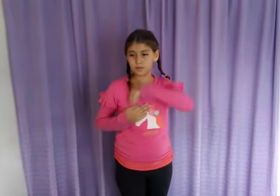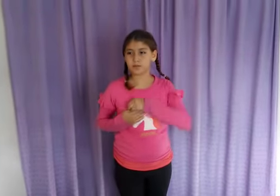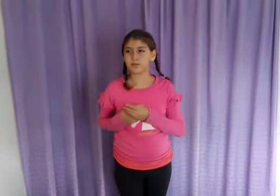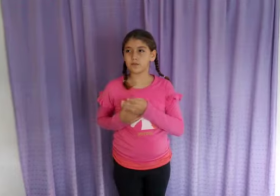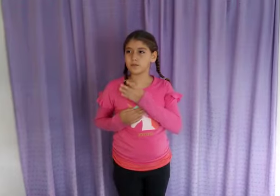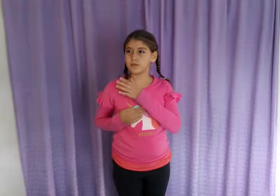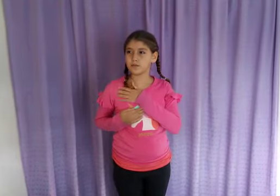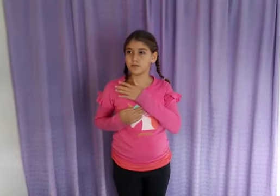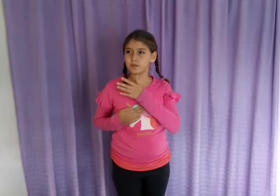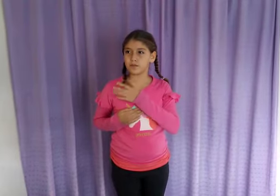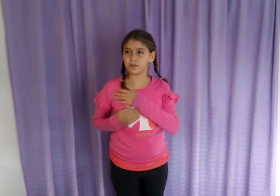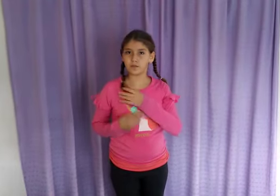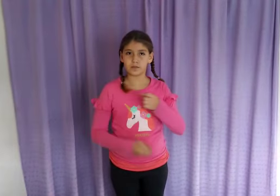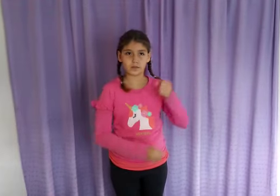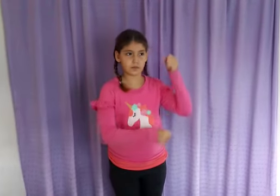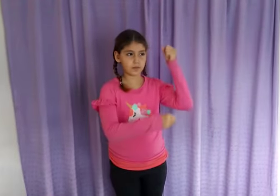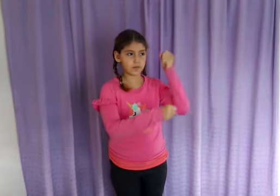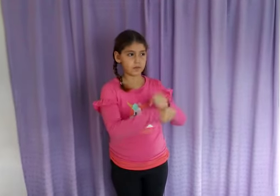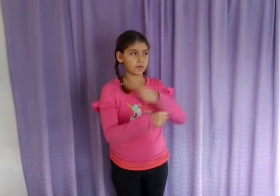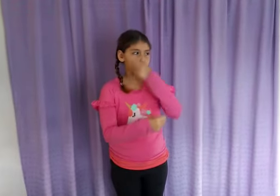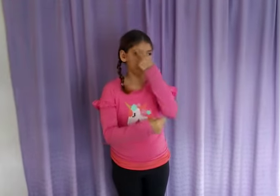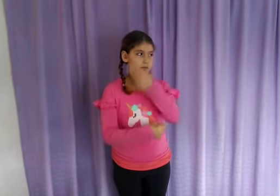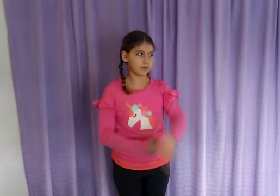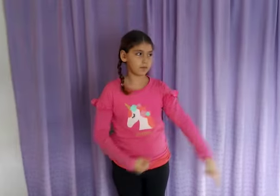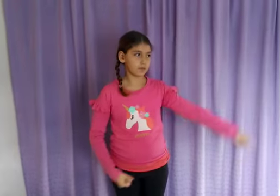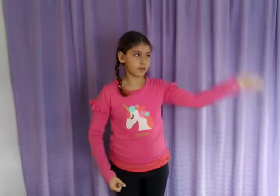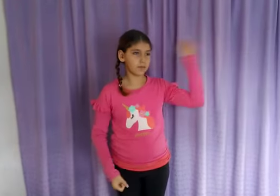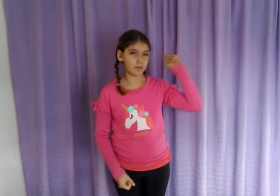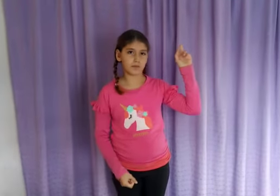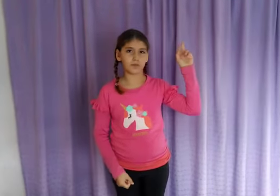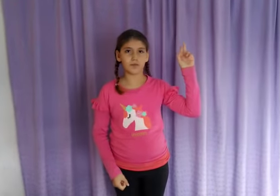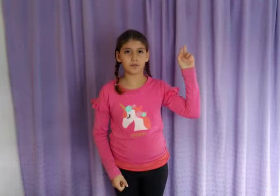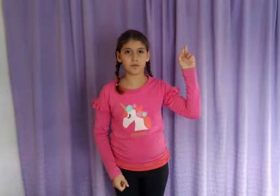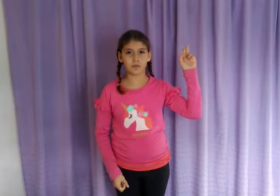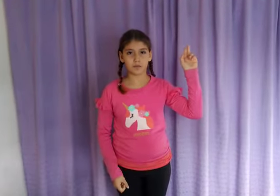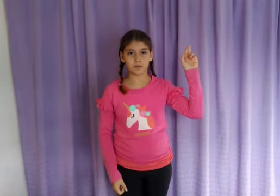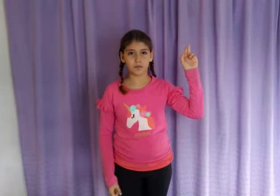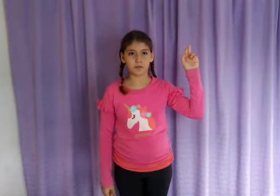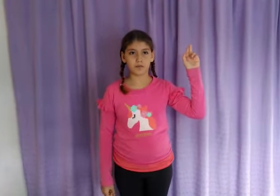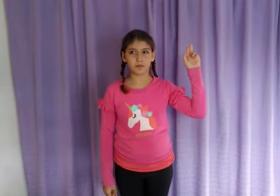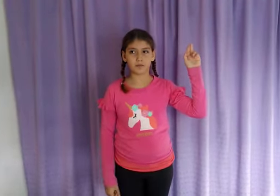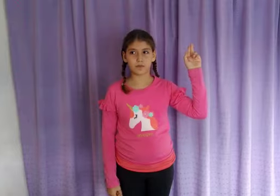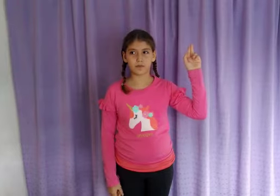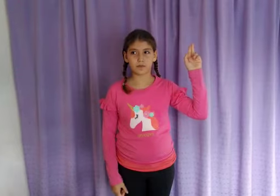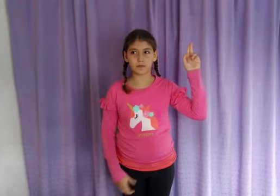Mientras malvite, mi vida es la razón